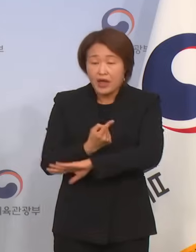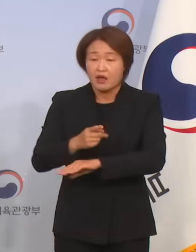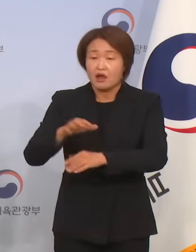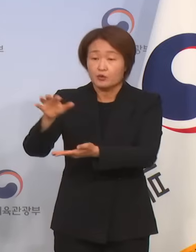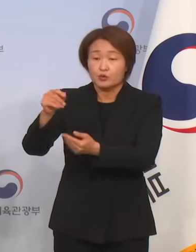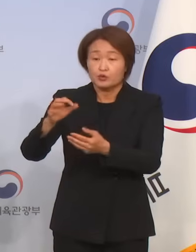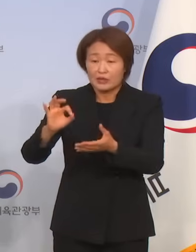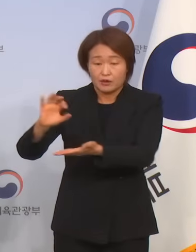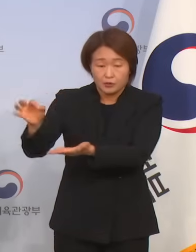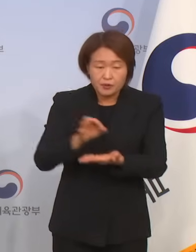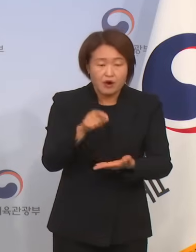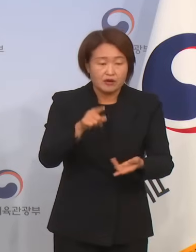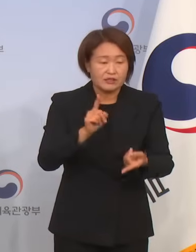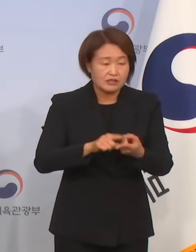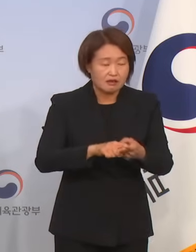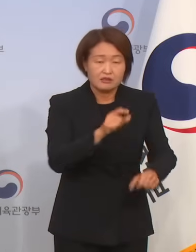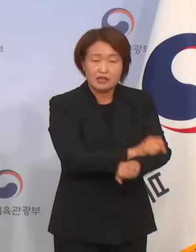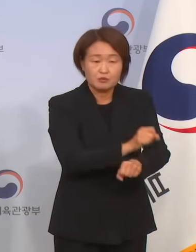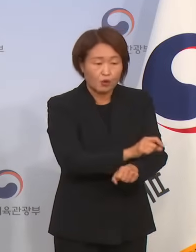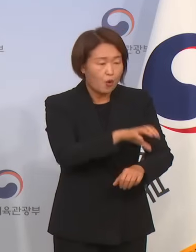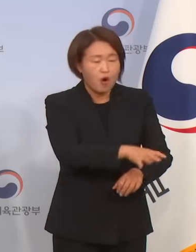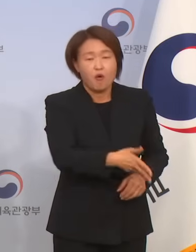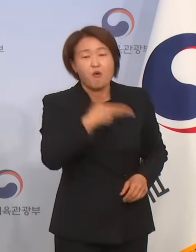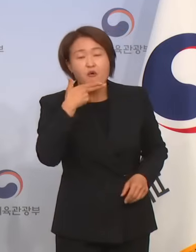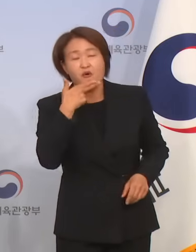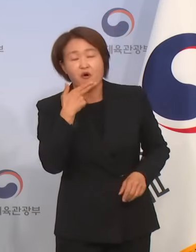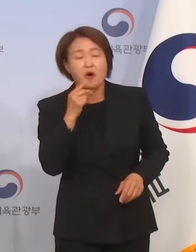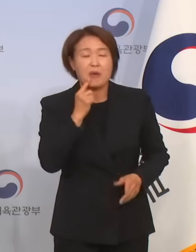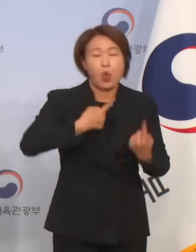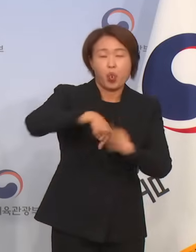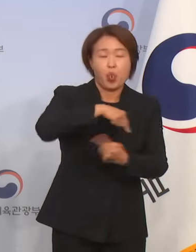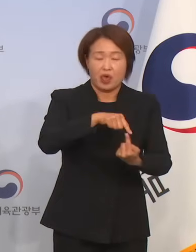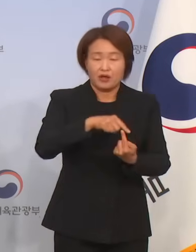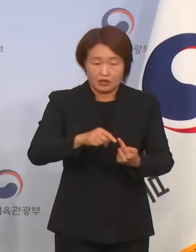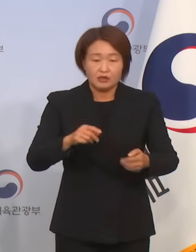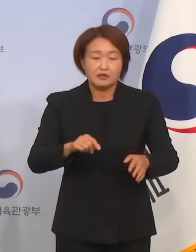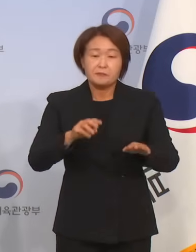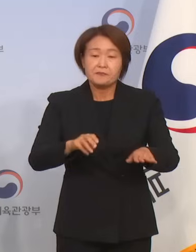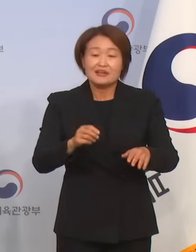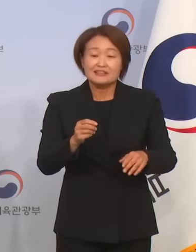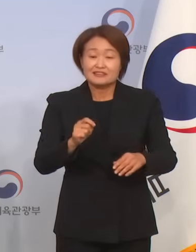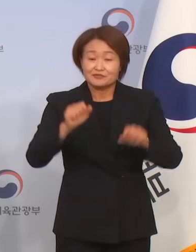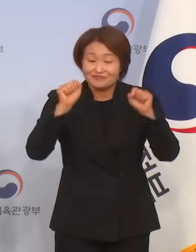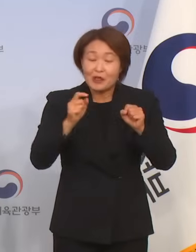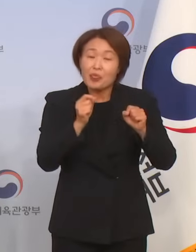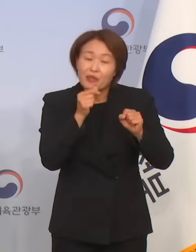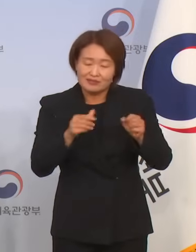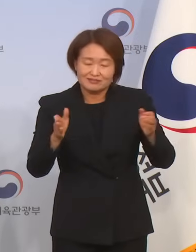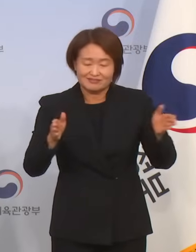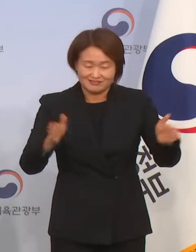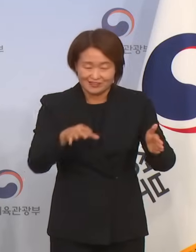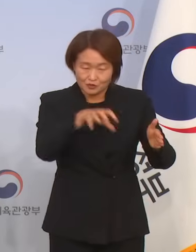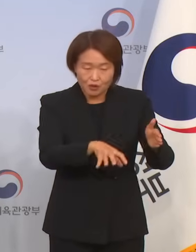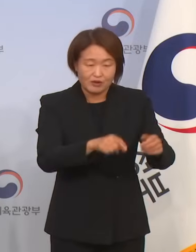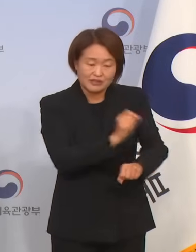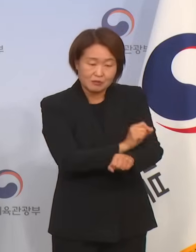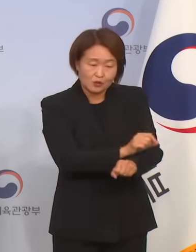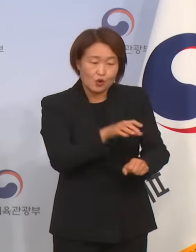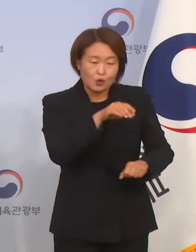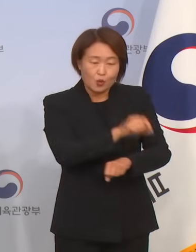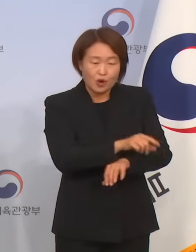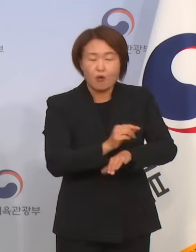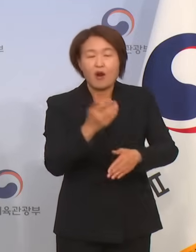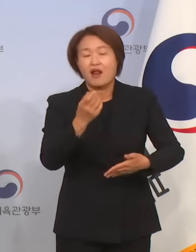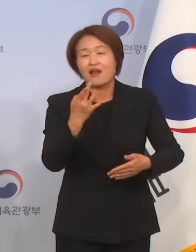사무공간을 허용하지 않는 점을 고려하여 축구종합센터 내 미니스타디움에 축구협회 사무공간을